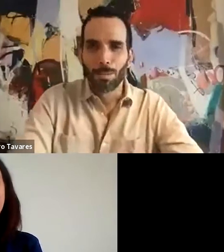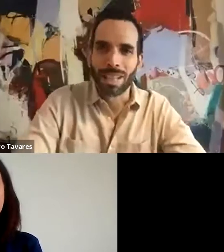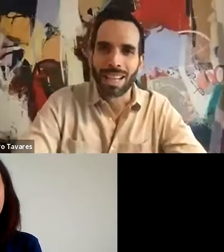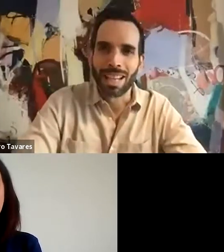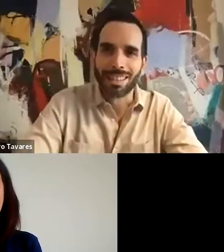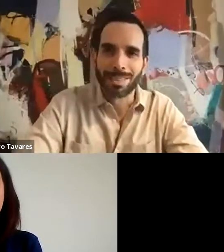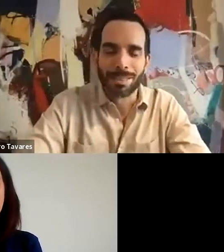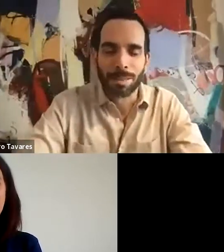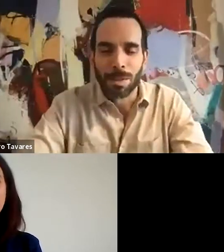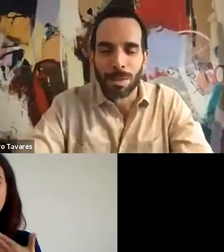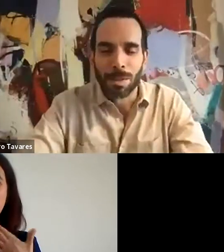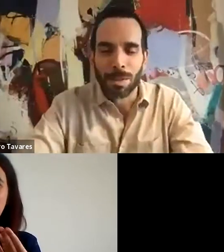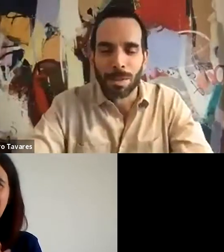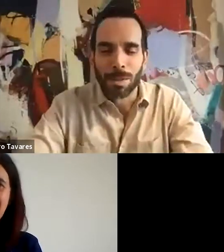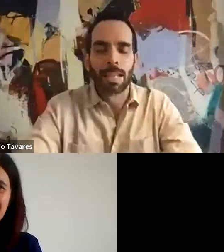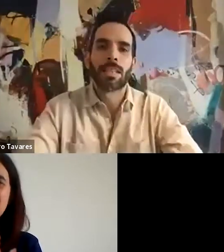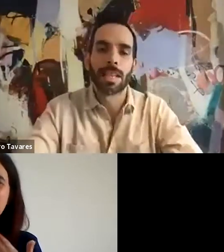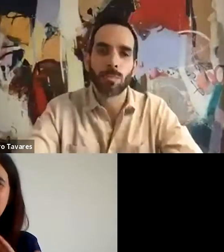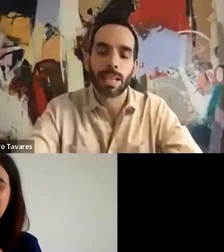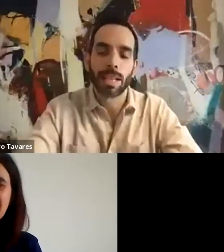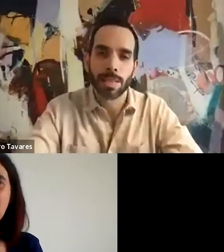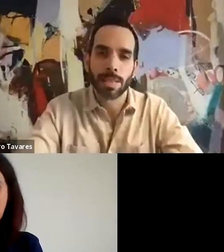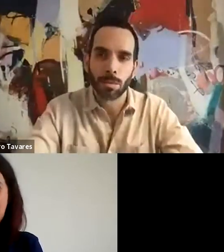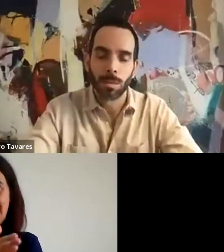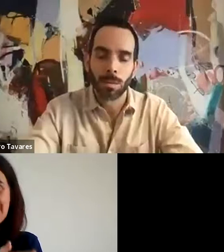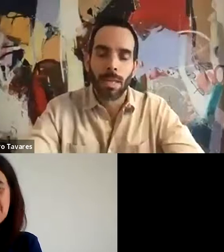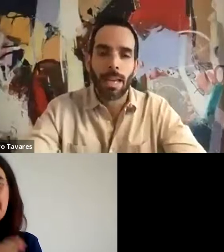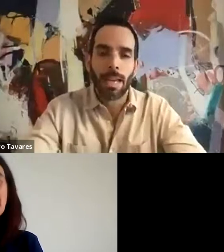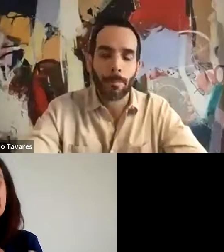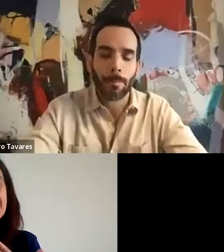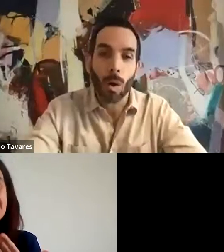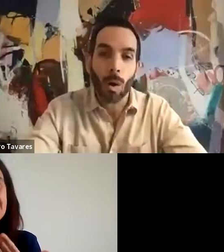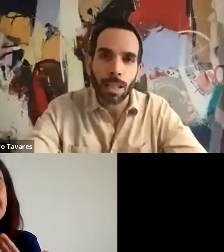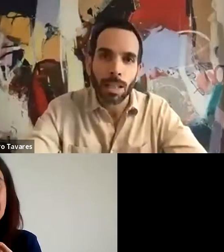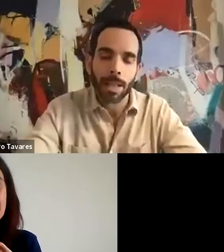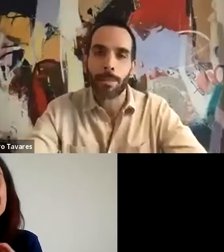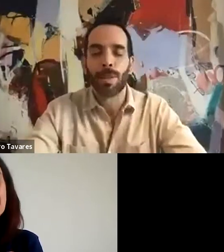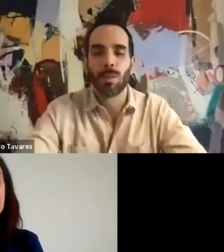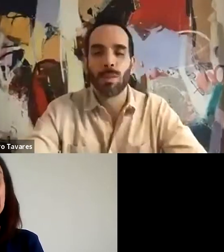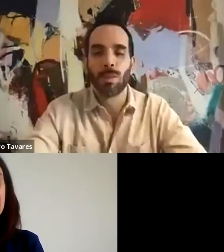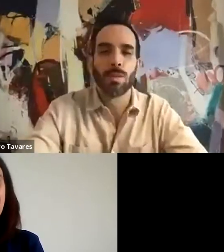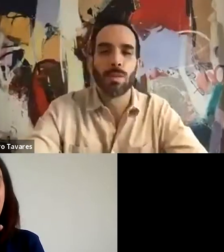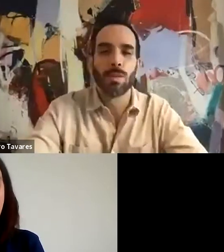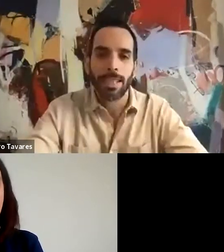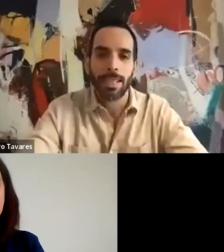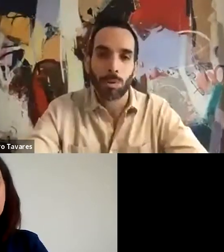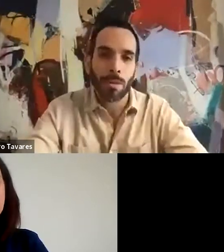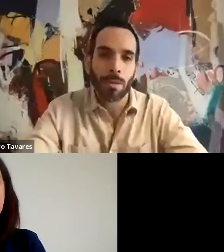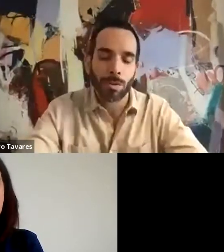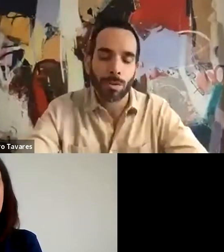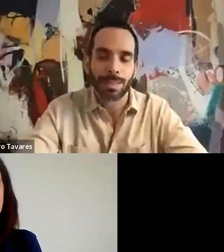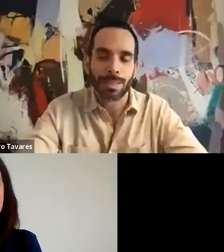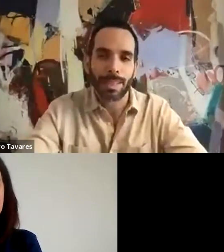Muito obrigado, muito obrigado. Antes de mais, um agradecimento ao INA pelo convite, pelo